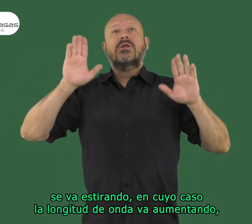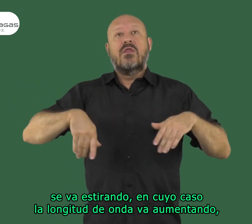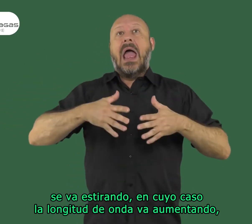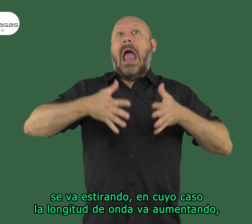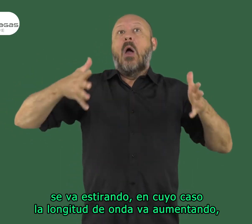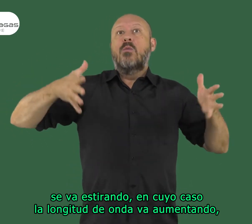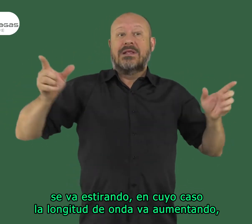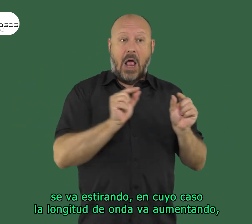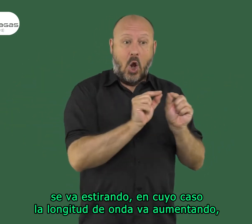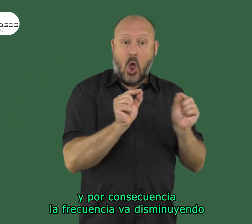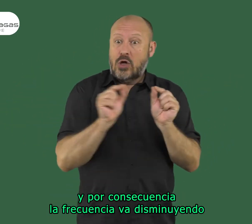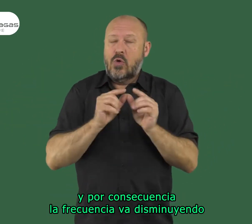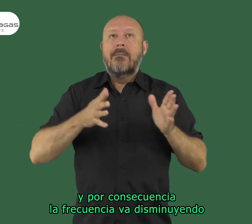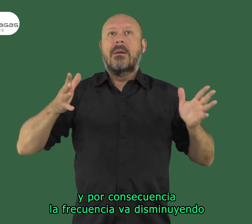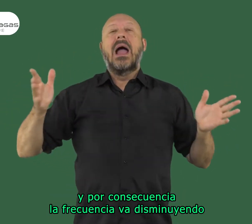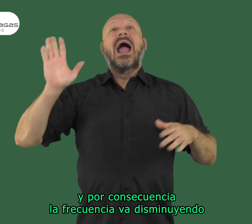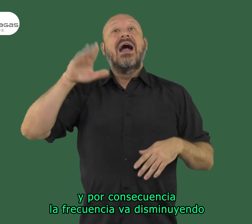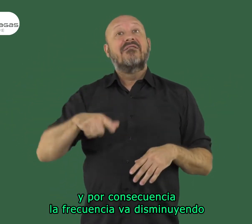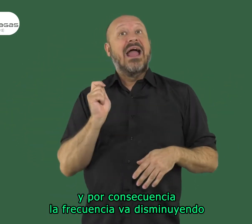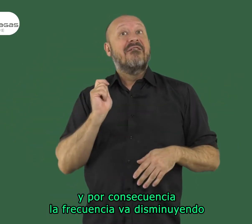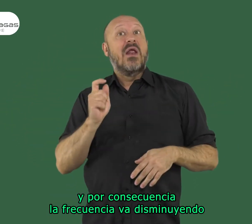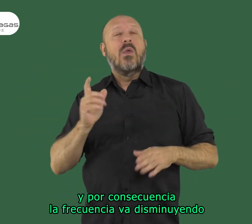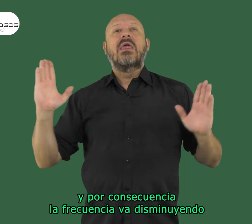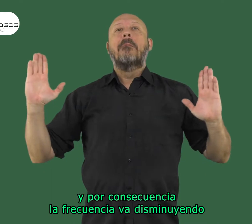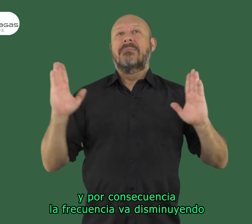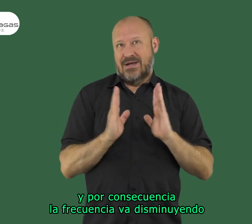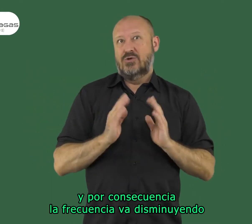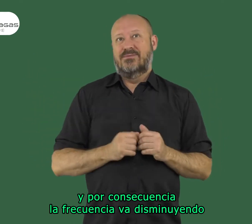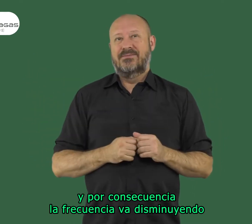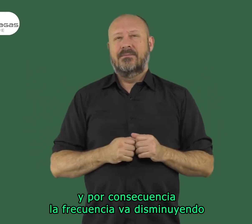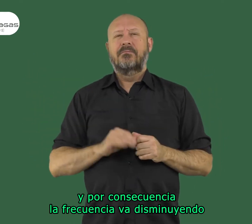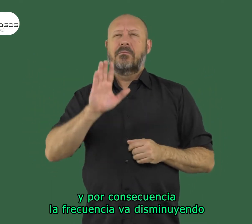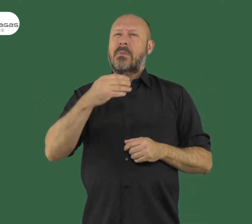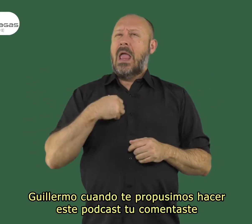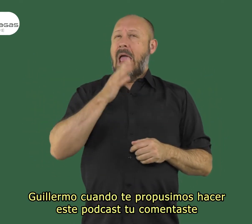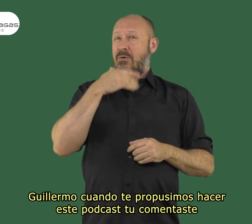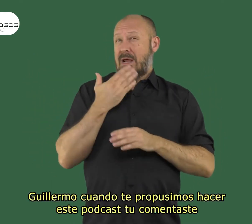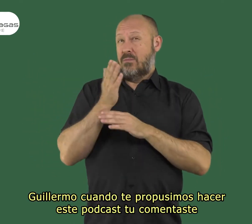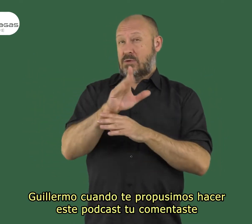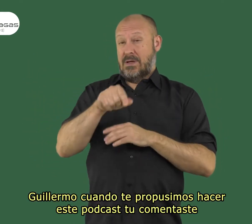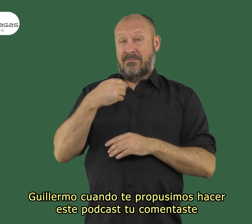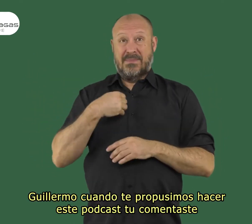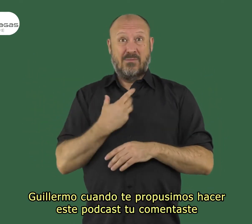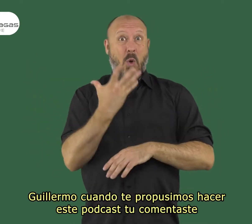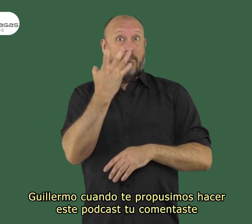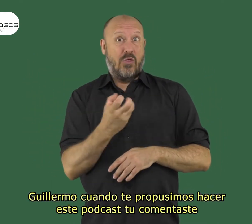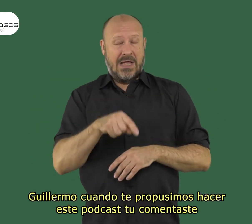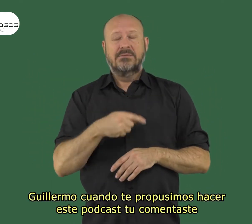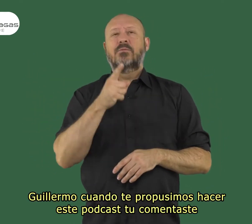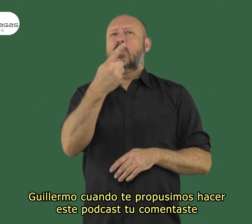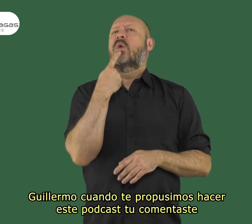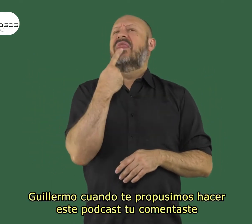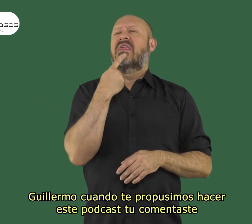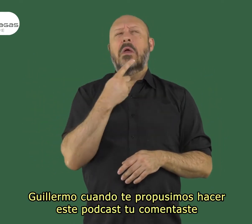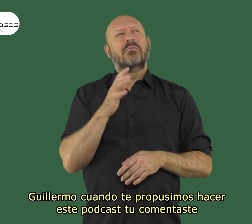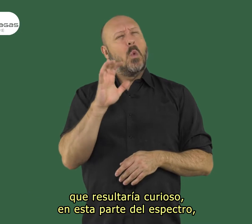de onda va aumentando y por consecuencia la frecuencia va disminuyendo. Guillermo, cuando te propusimos hacer este